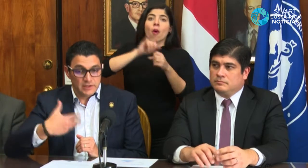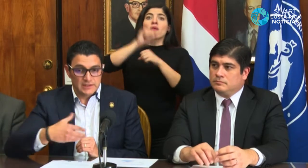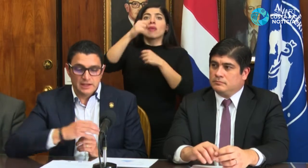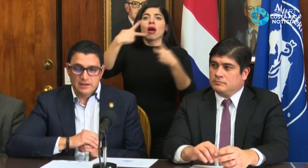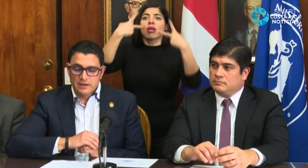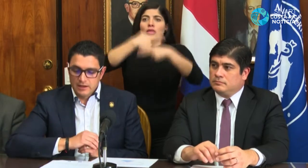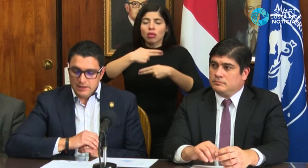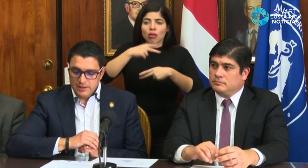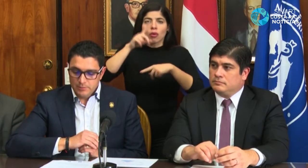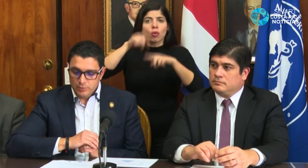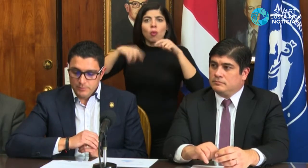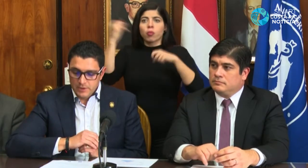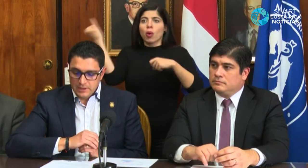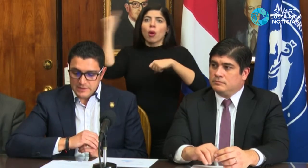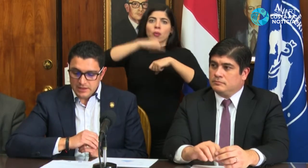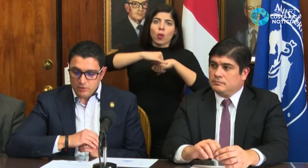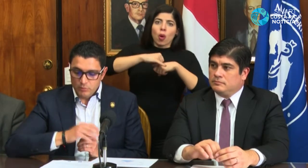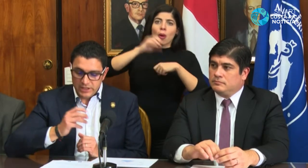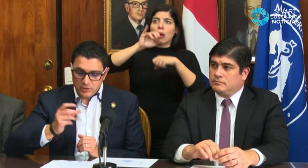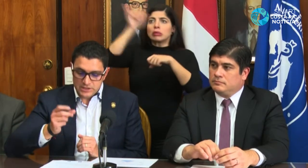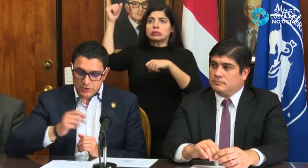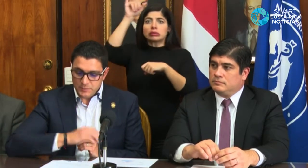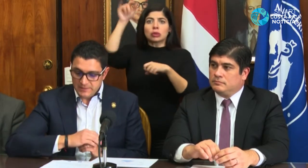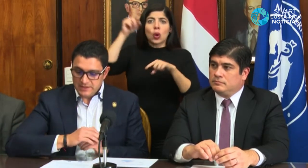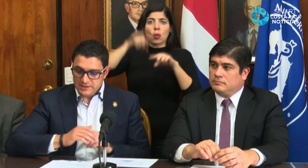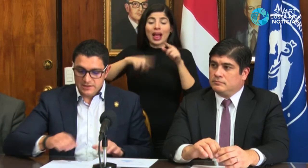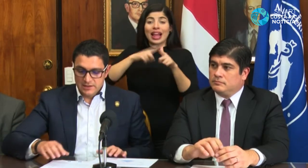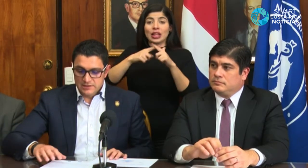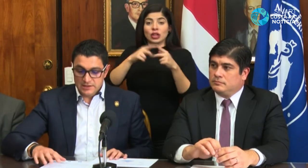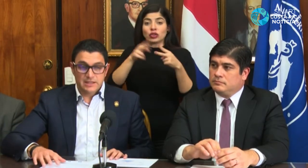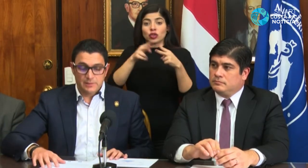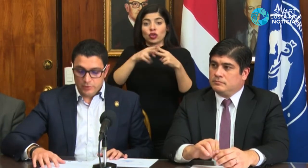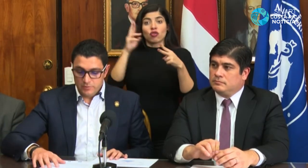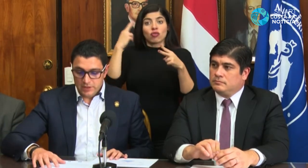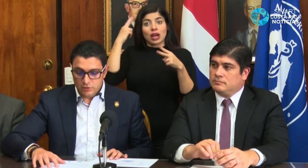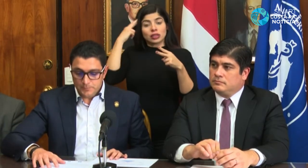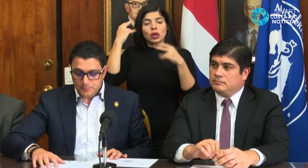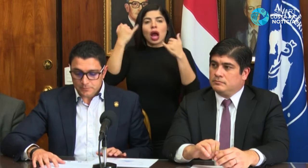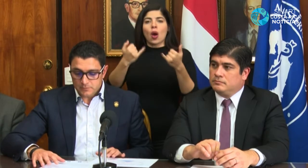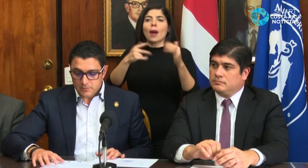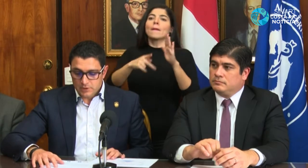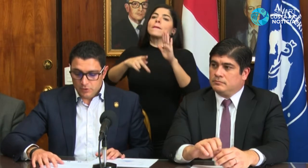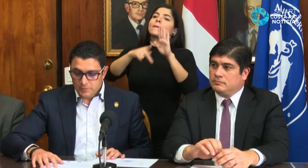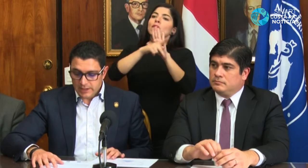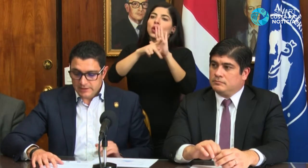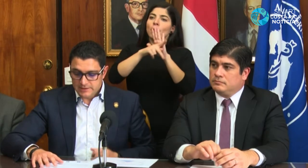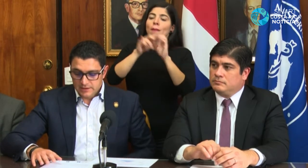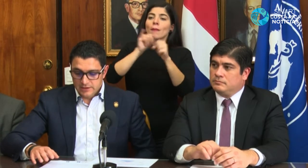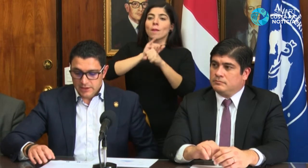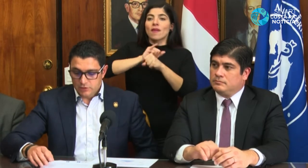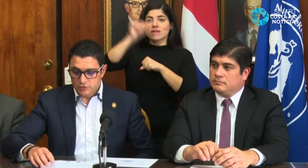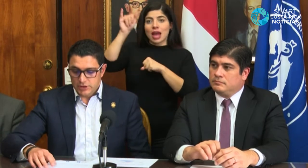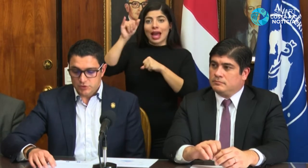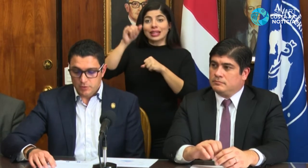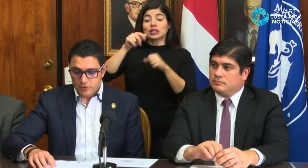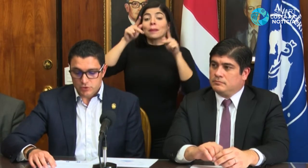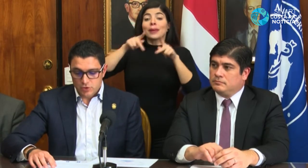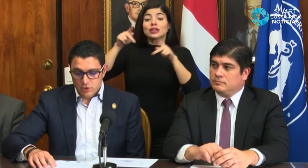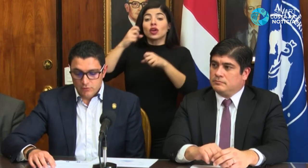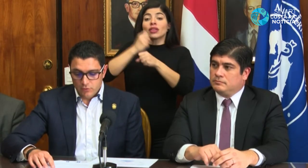no puedan regresar a tiempo. Así que cumpliendo esas dos premisas, se está prohibiendo los viajes de los